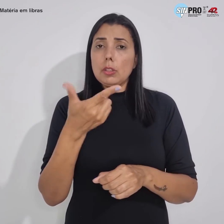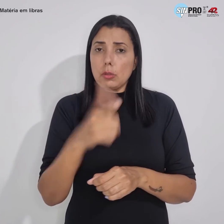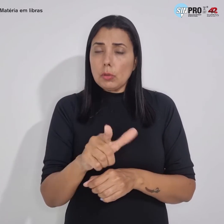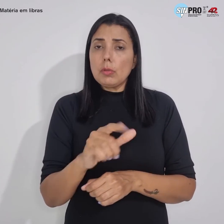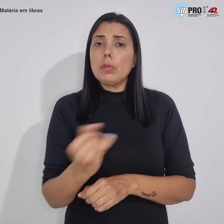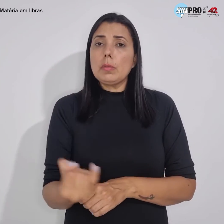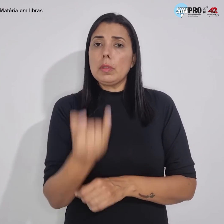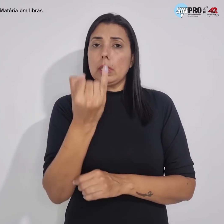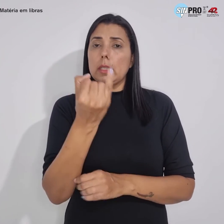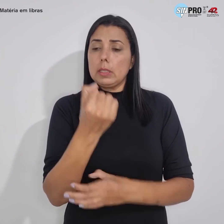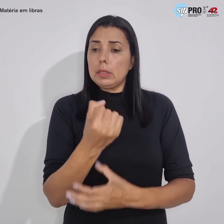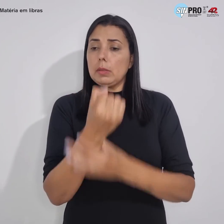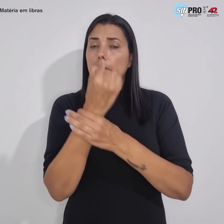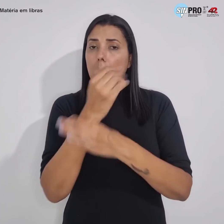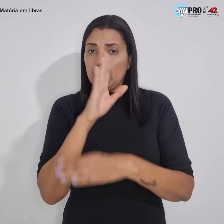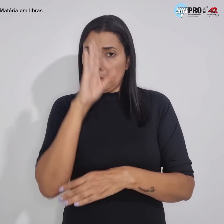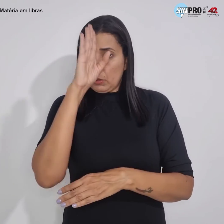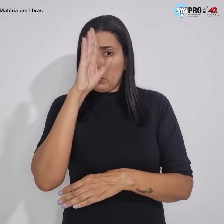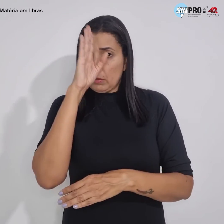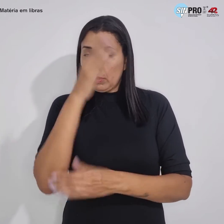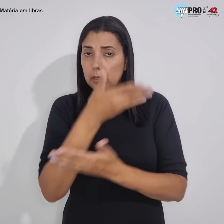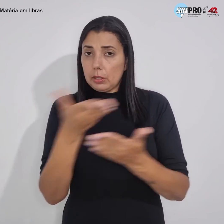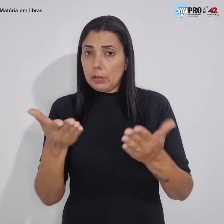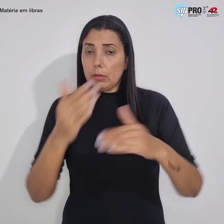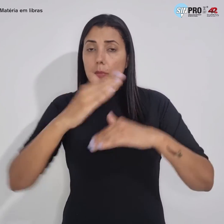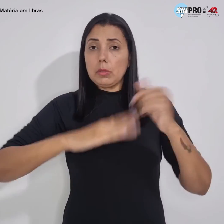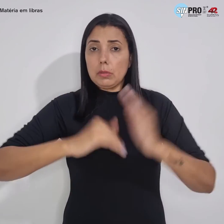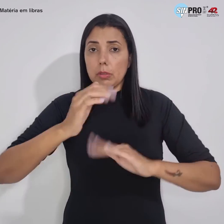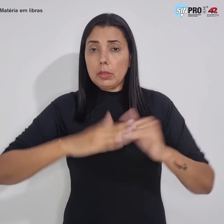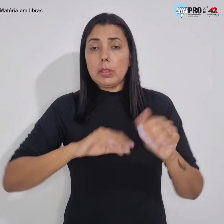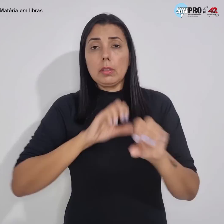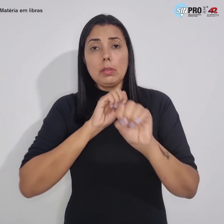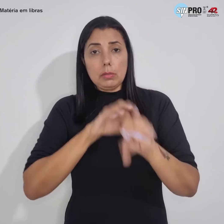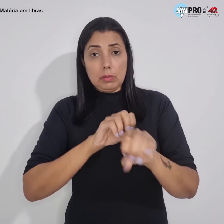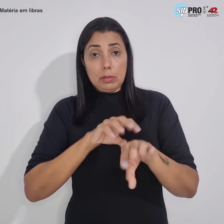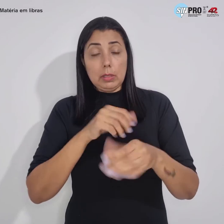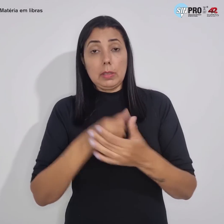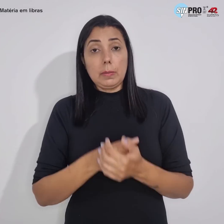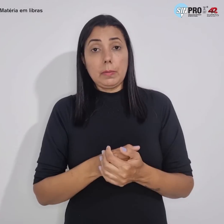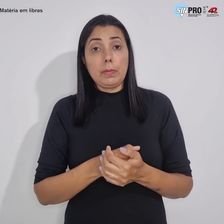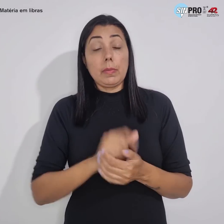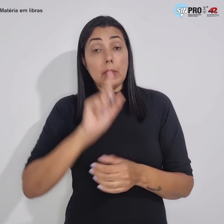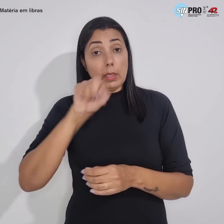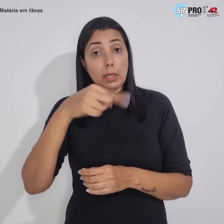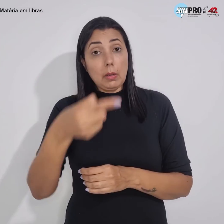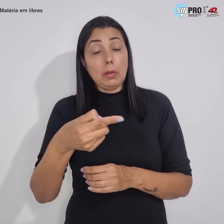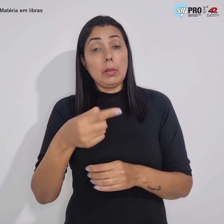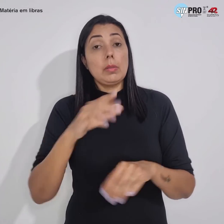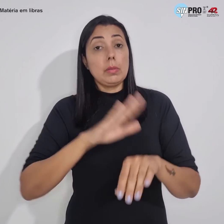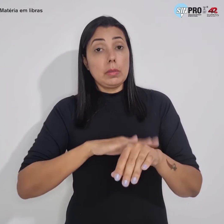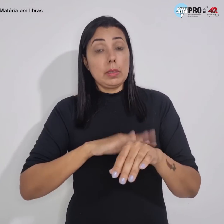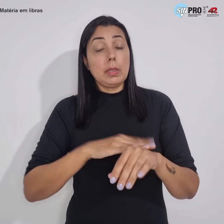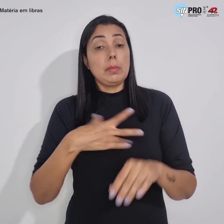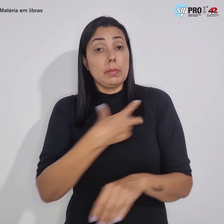importância de assegurar a prioridade aos profissionais da educação na próxima fase da vacinação.